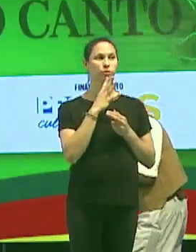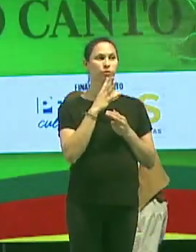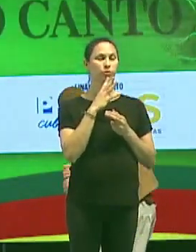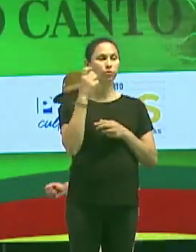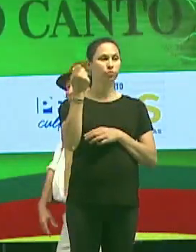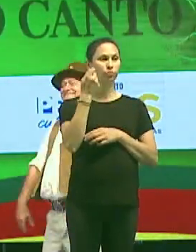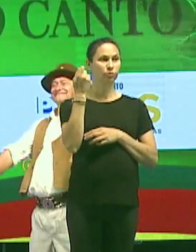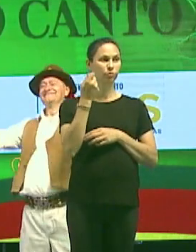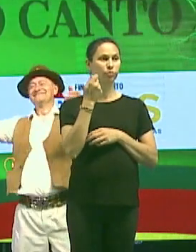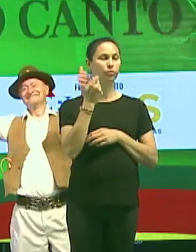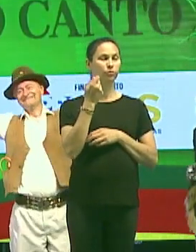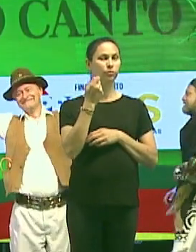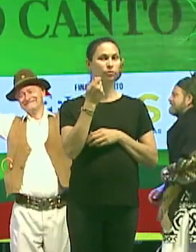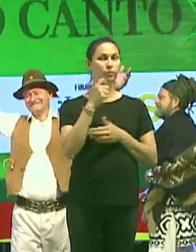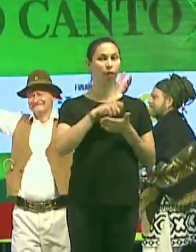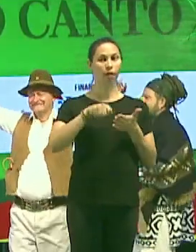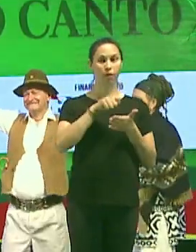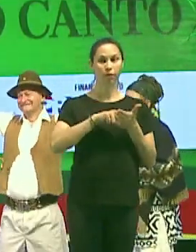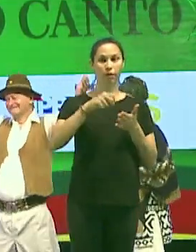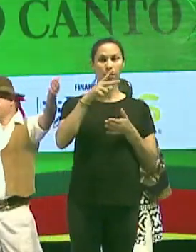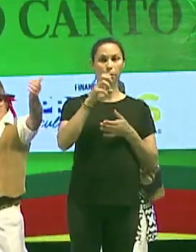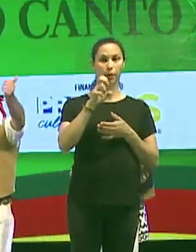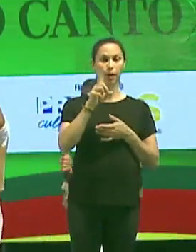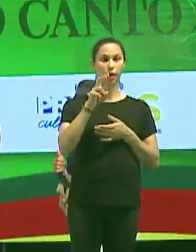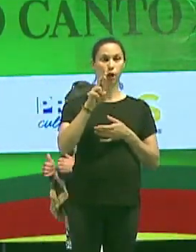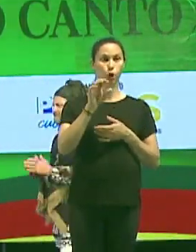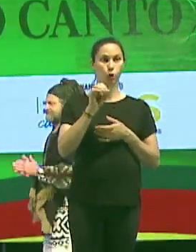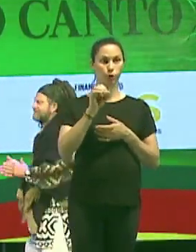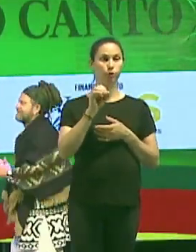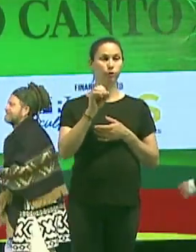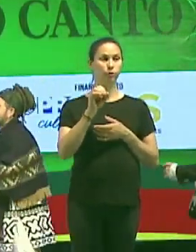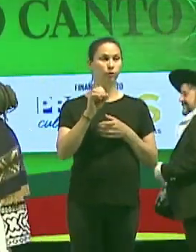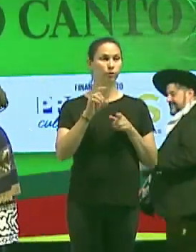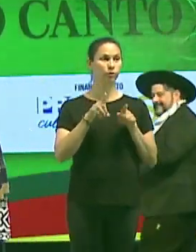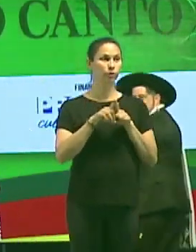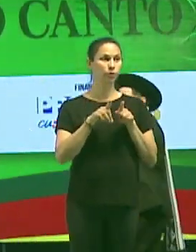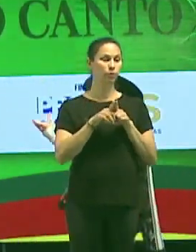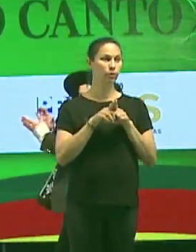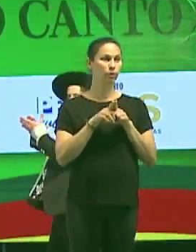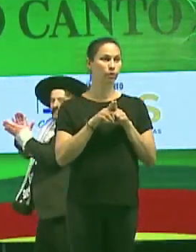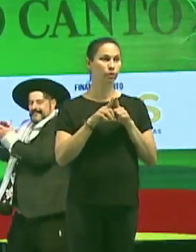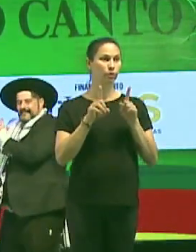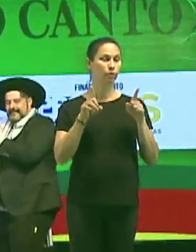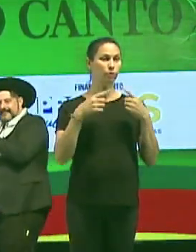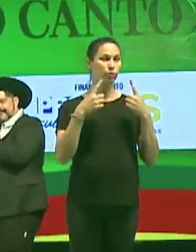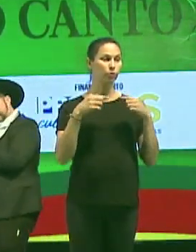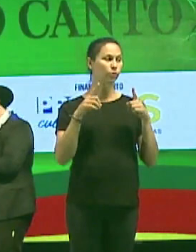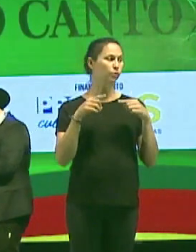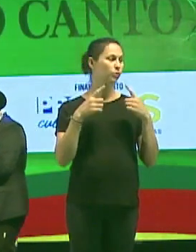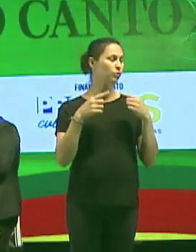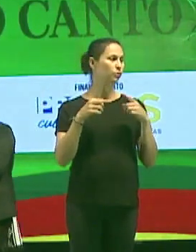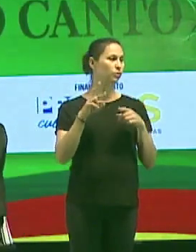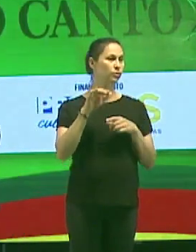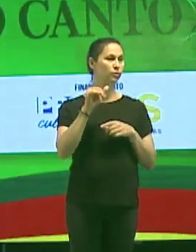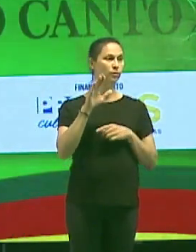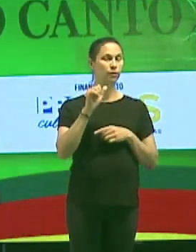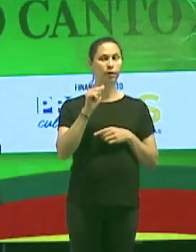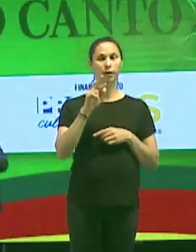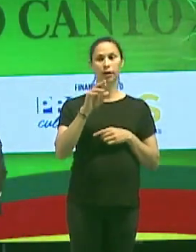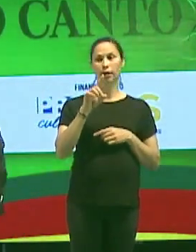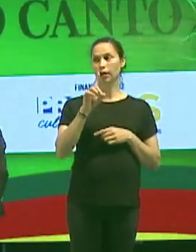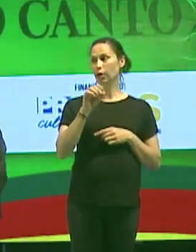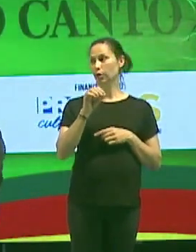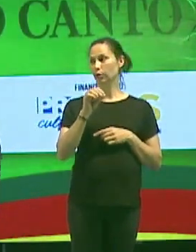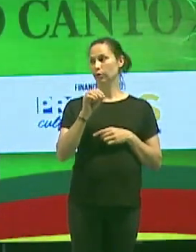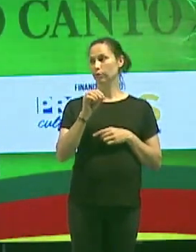do Maxwell Bastos, e melodia do Clodoir Gonçalves, Martin Coplas e Delcita Borda.